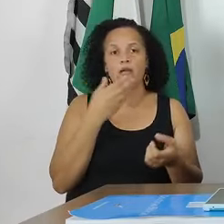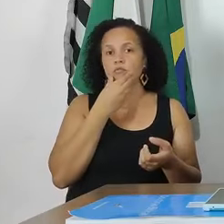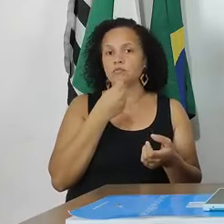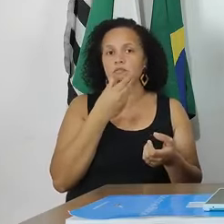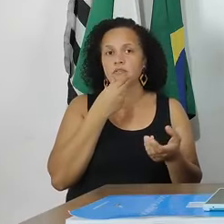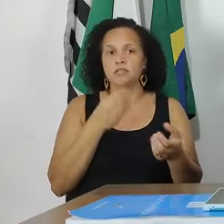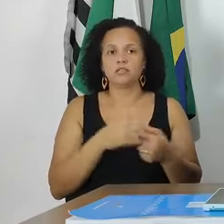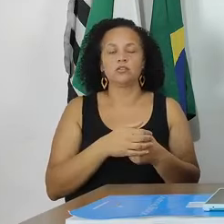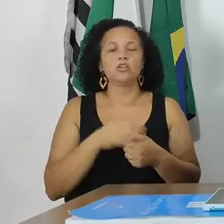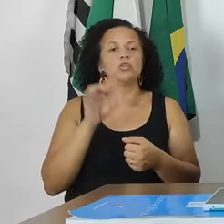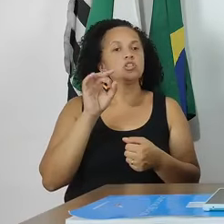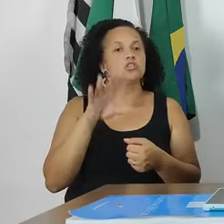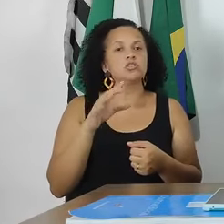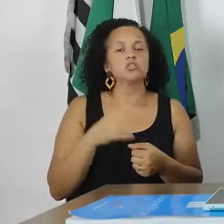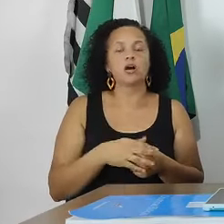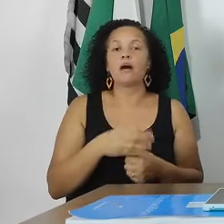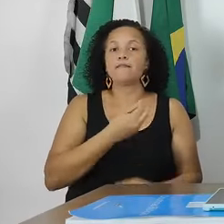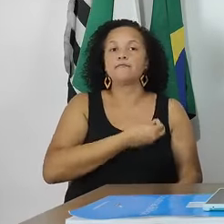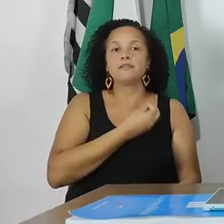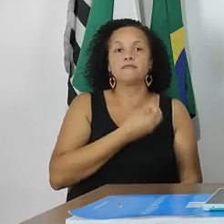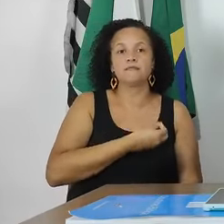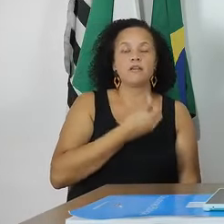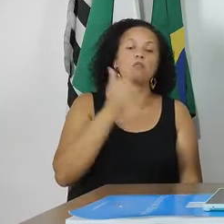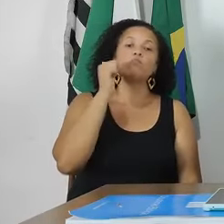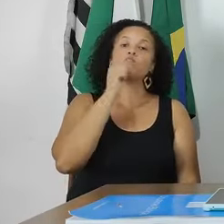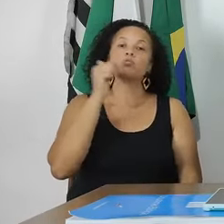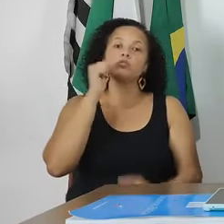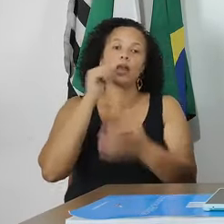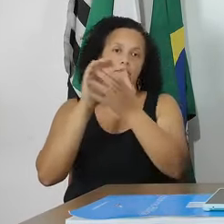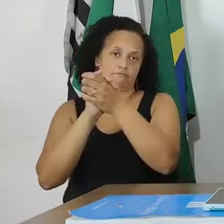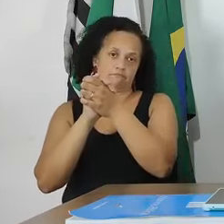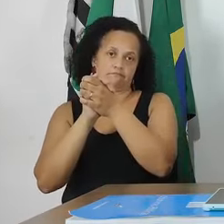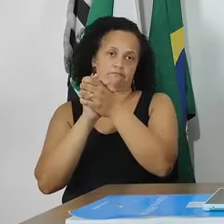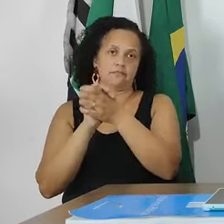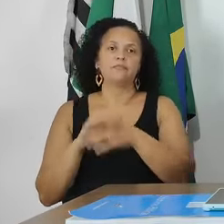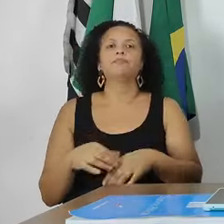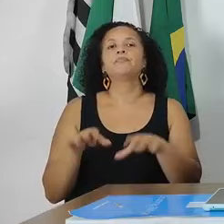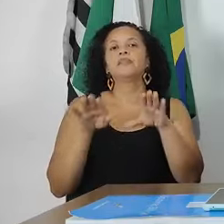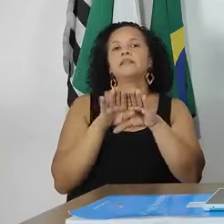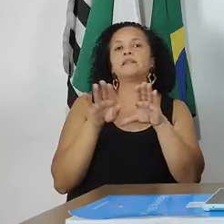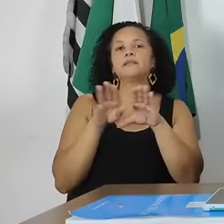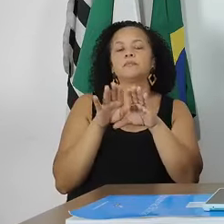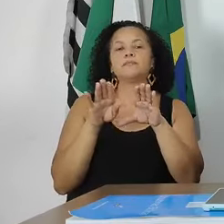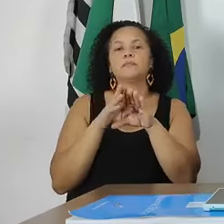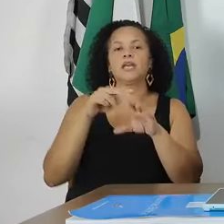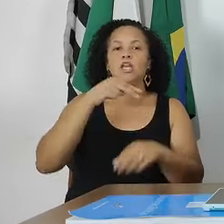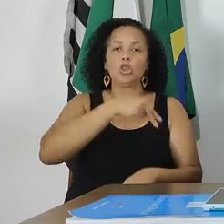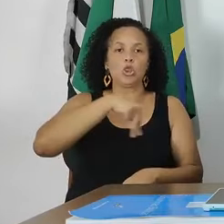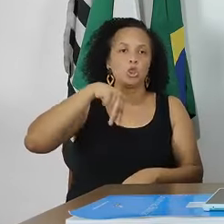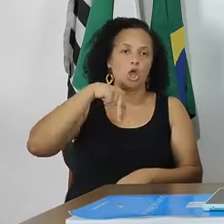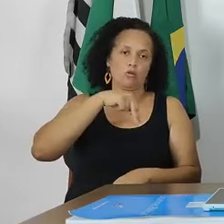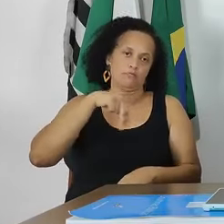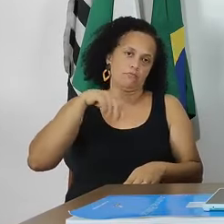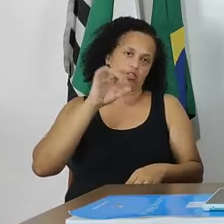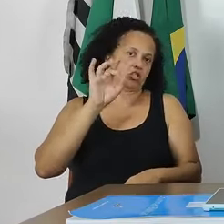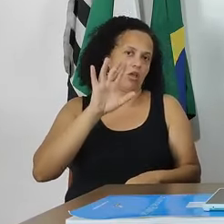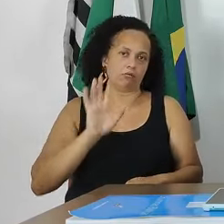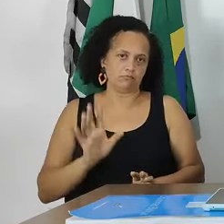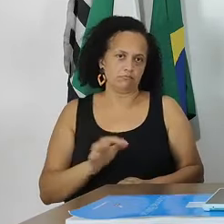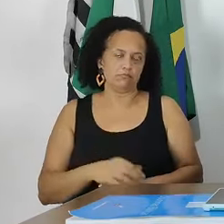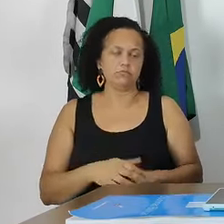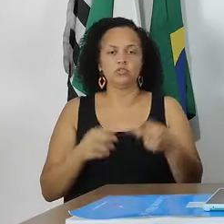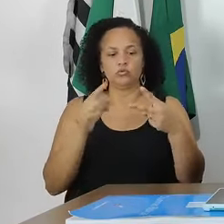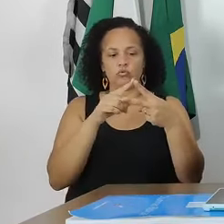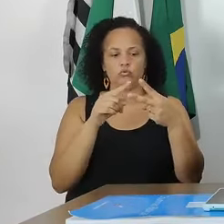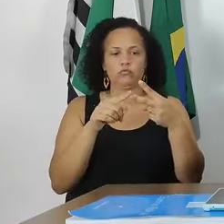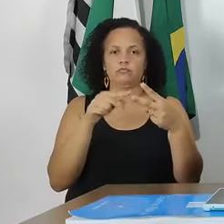por isso que a gente que está lá fora e não consegue... Deus fala assim, ó, é por isso